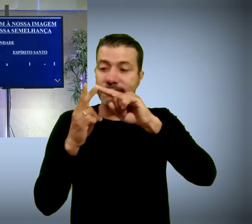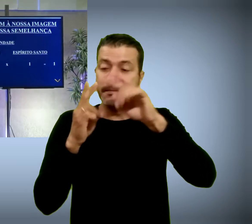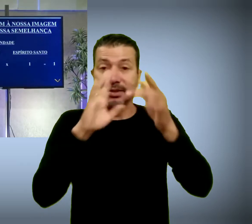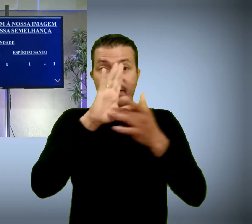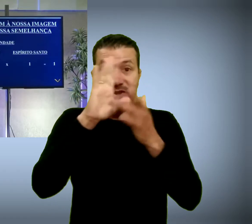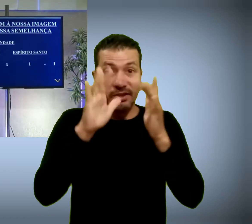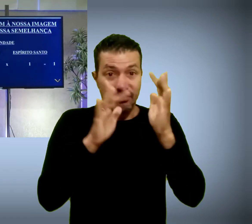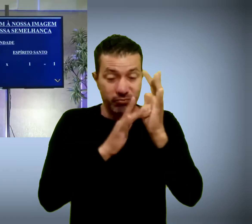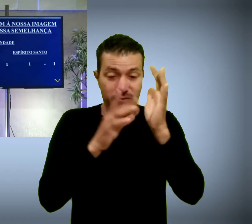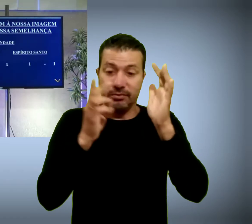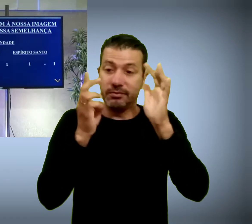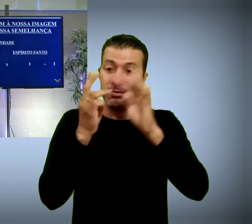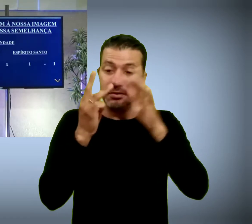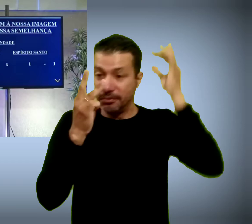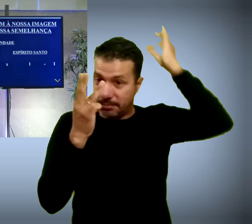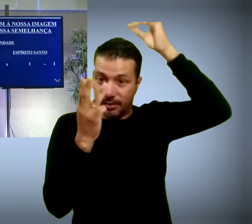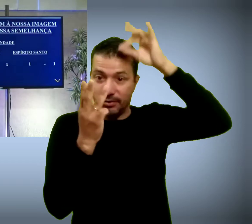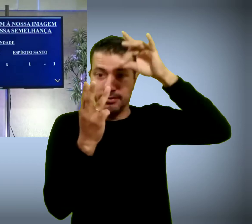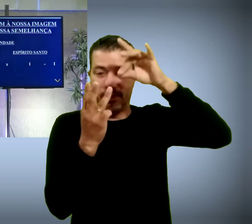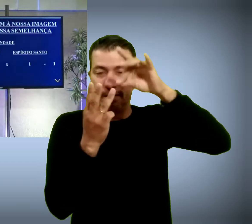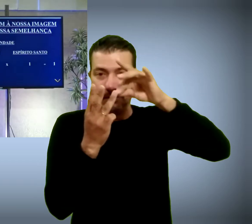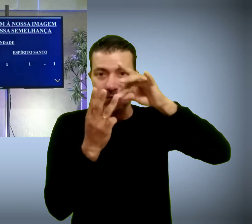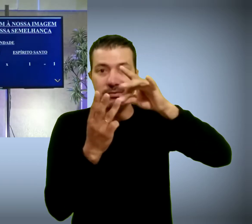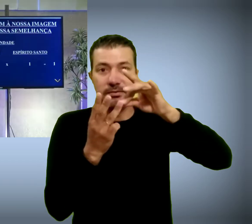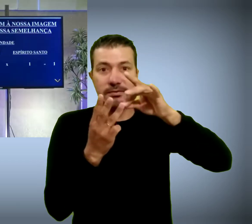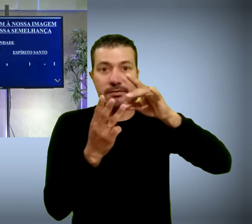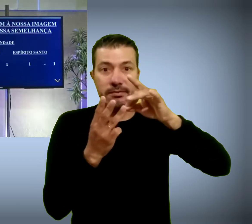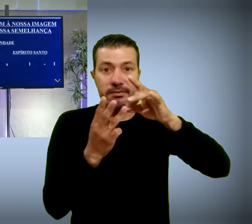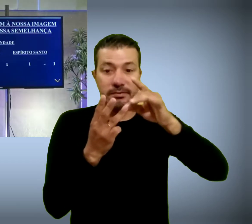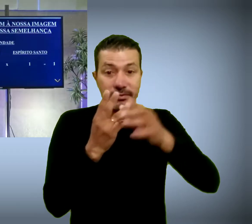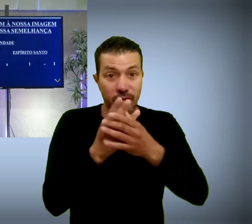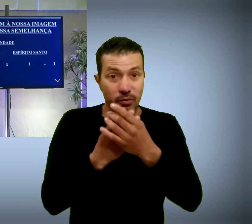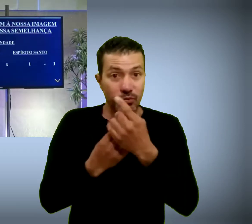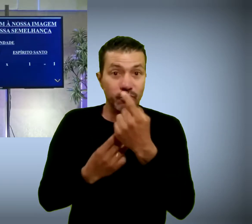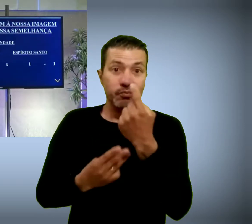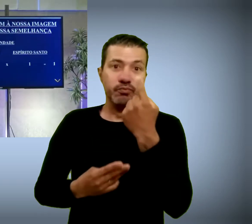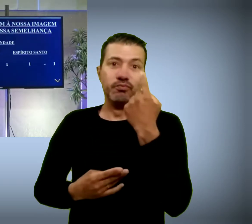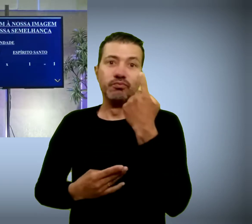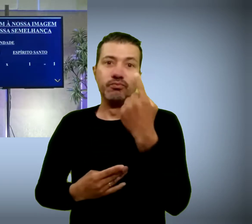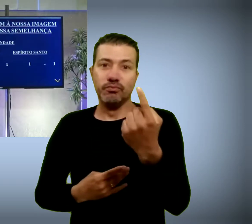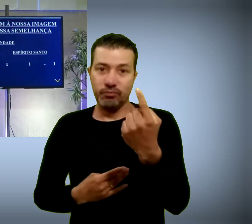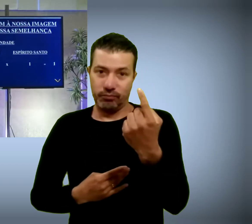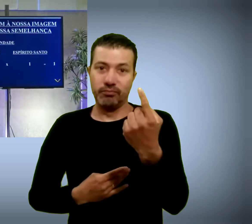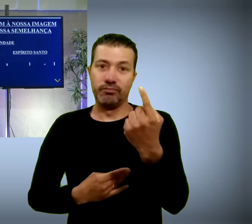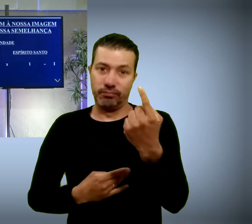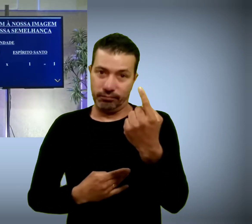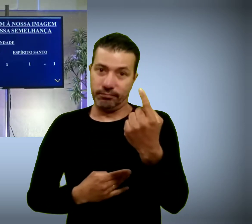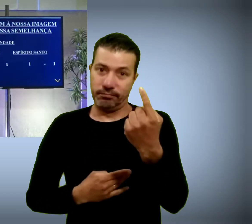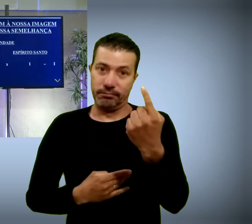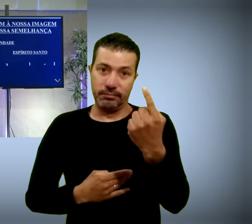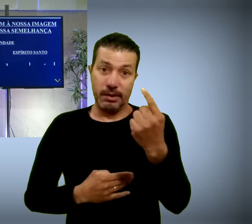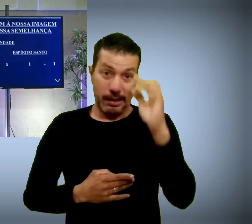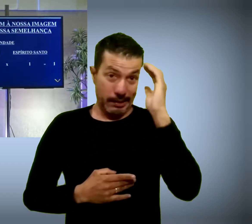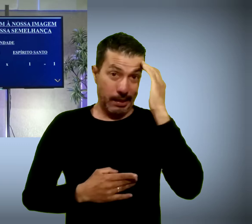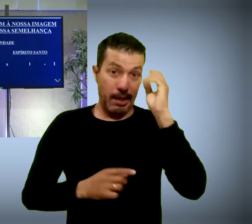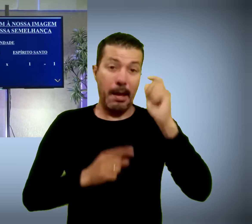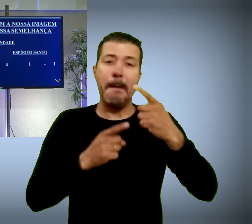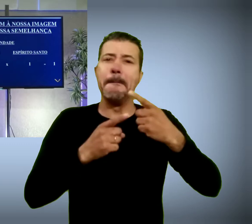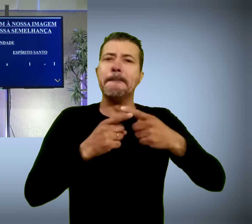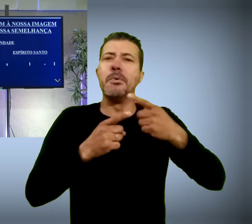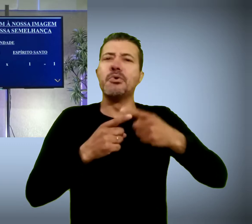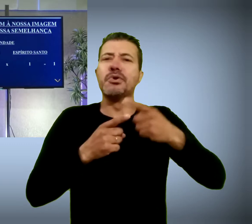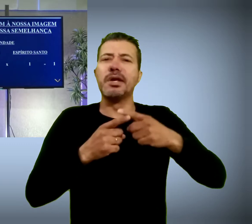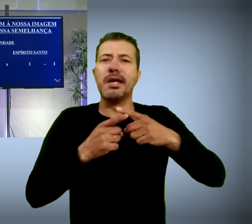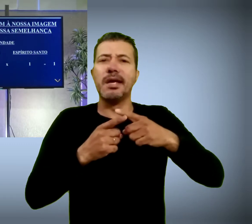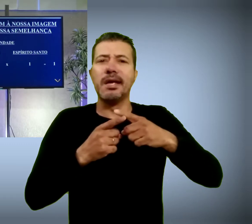no Espírito Santo, portanto 1 vezes 1 vezes 1 é uma divindade só. Nós vamos aprender, e já estamos começando a entender, por que